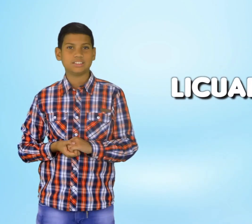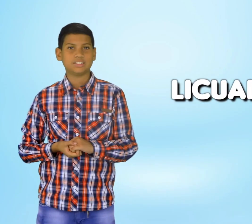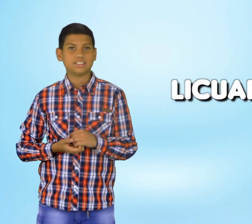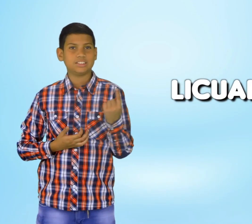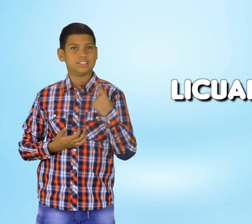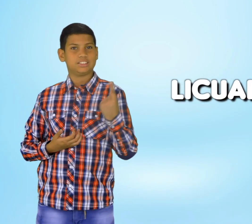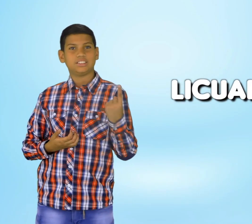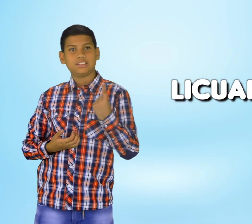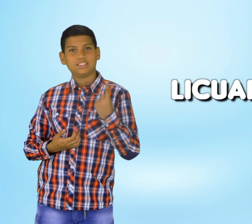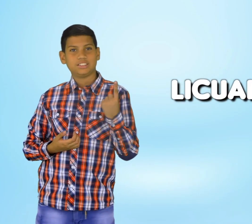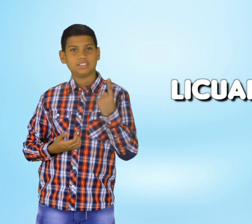Licuadora.